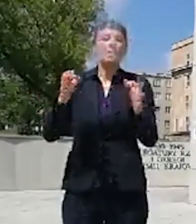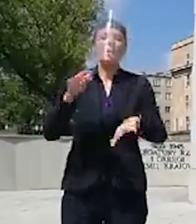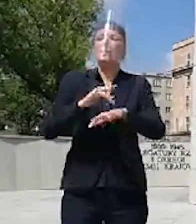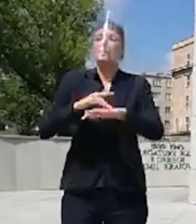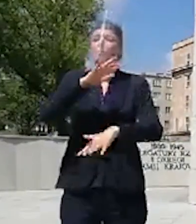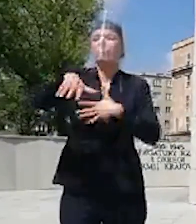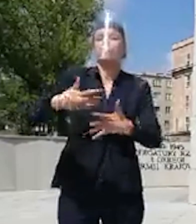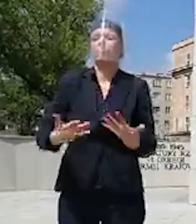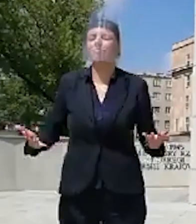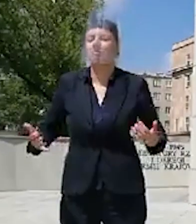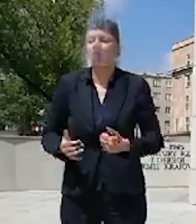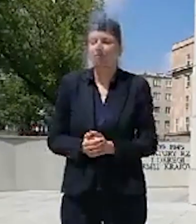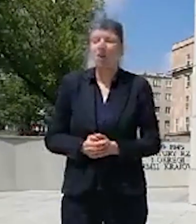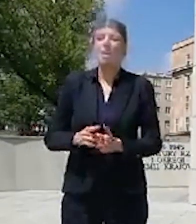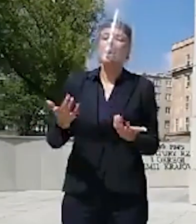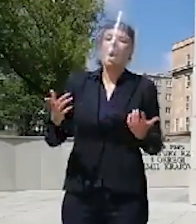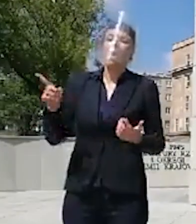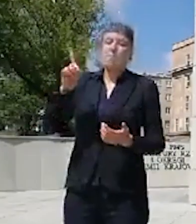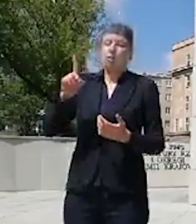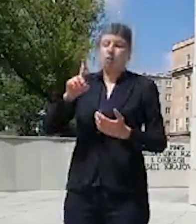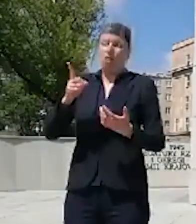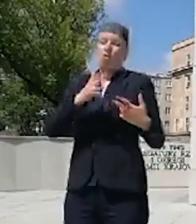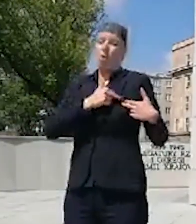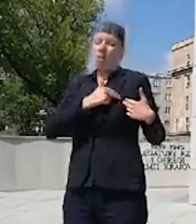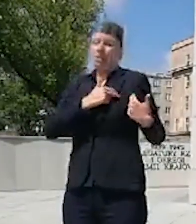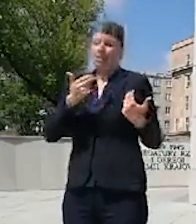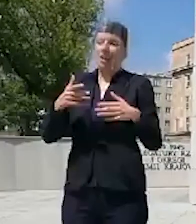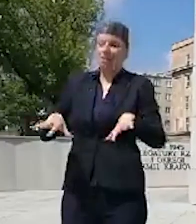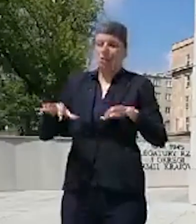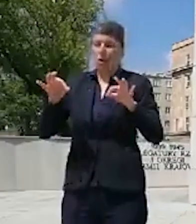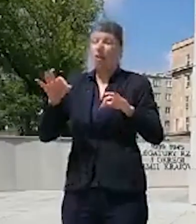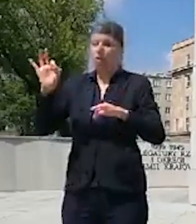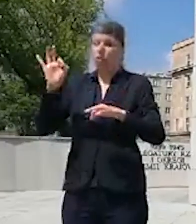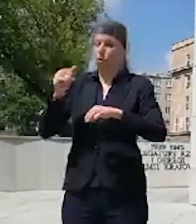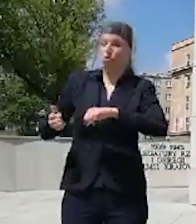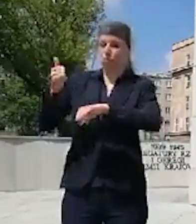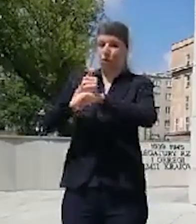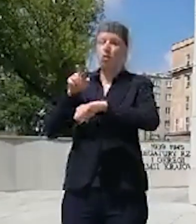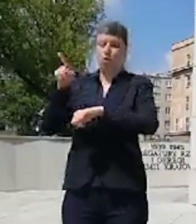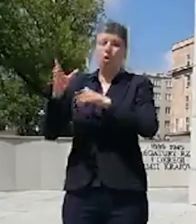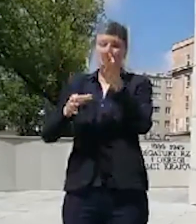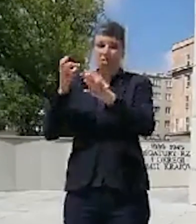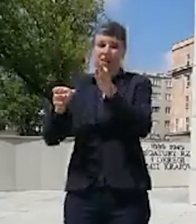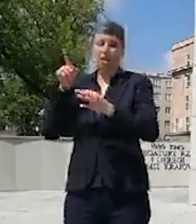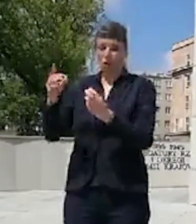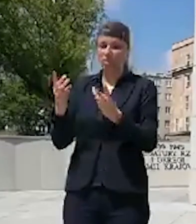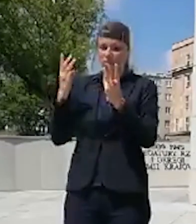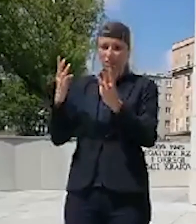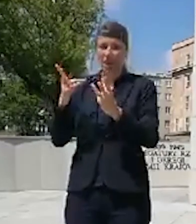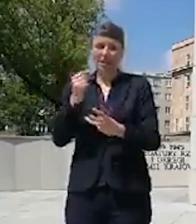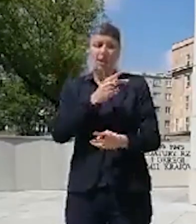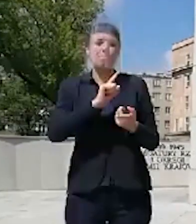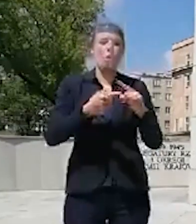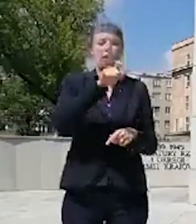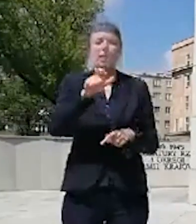Komisja Wyborcza, o czym mówił jej przewodniczący, a to jest dla mnie autorytet, a nie politycy, którzy gadają jedno lub drugie, jeżeli Państwowa Komisja Wyborcza mówi,